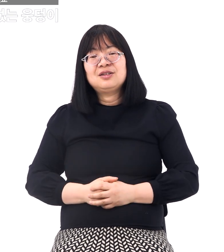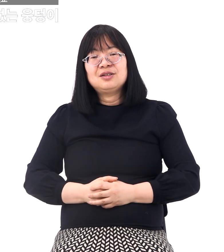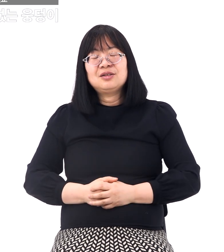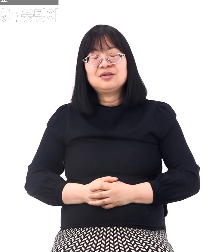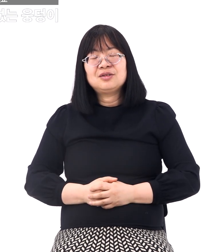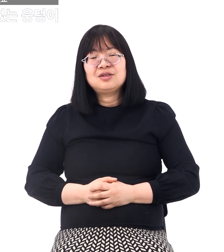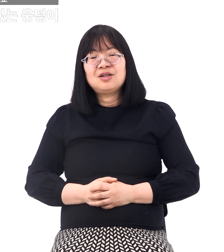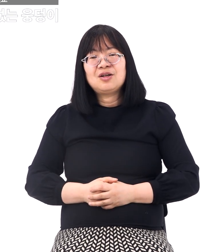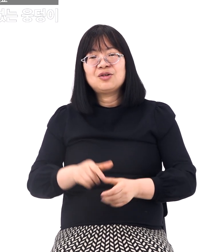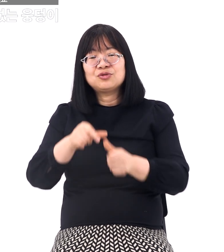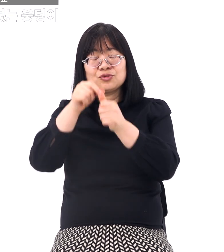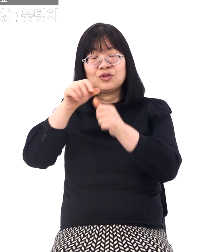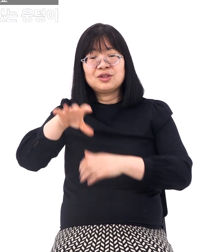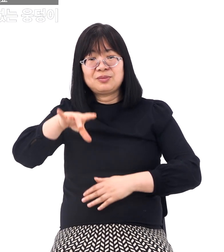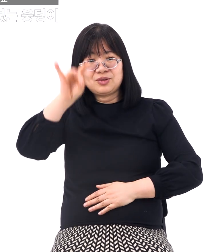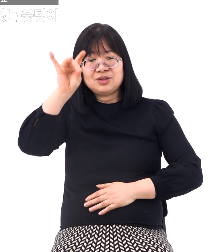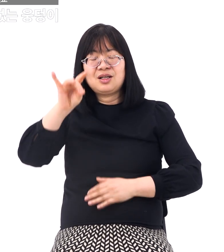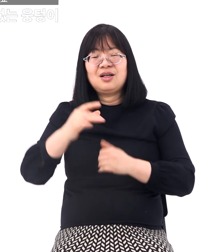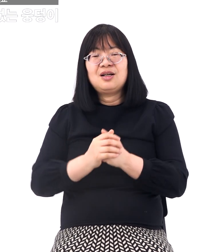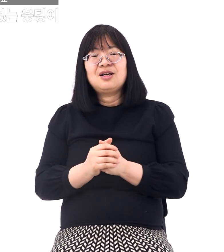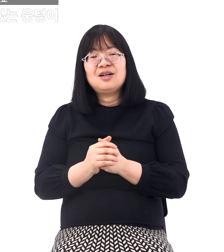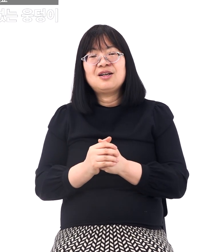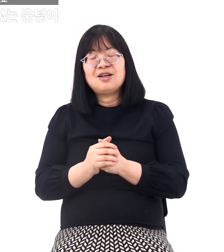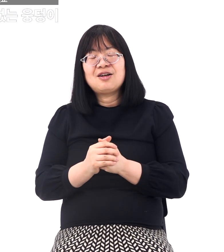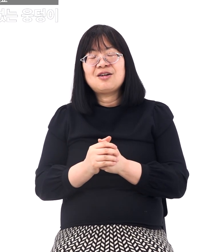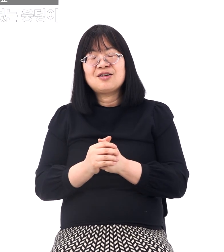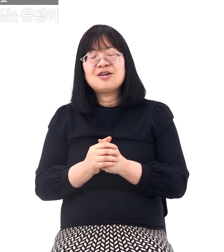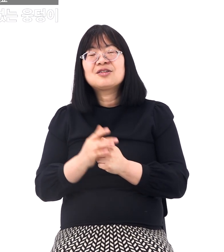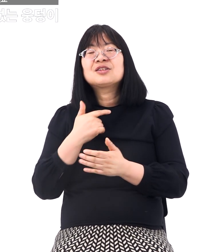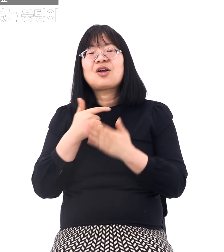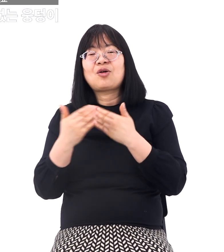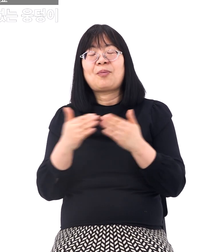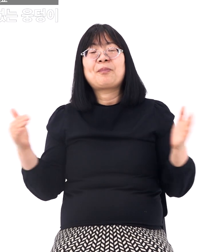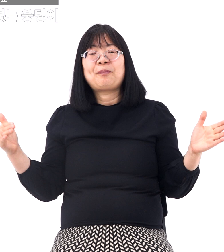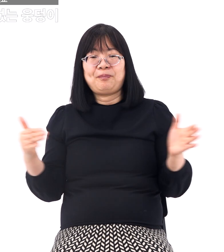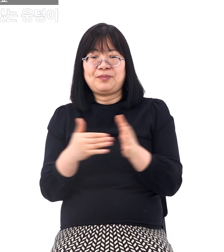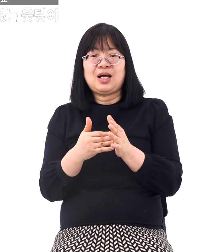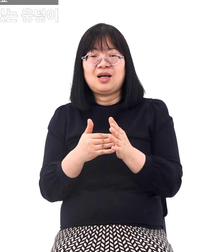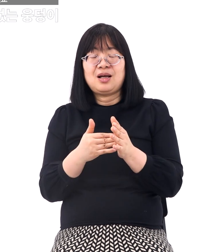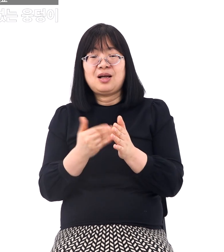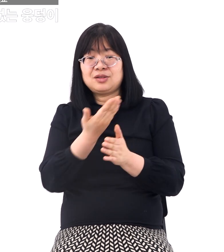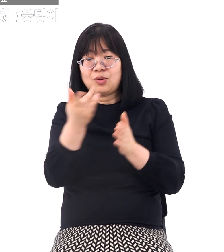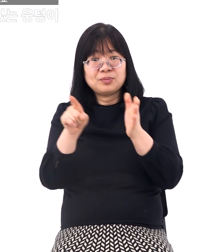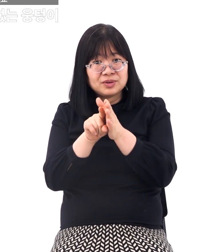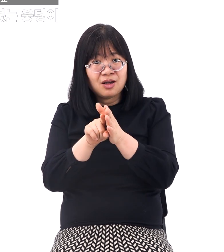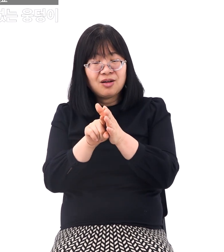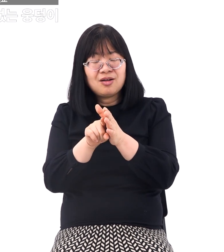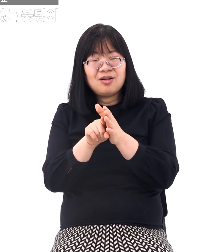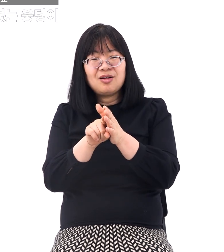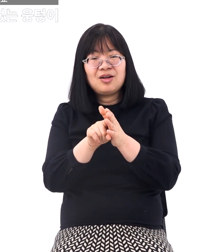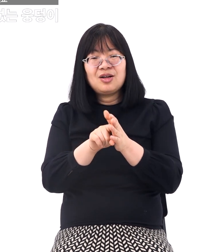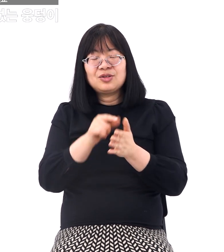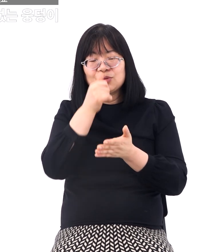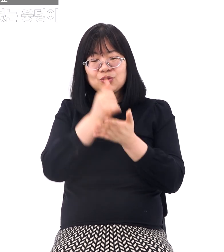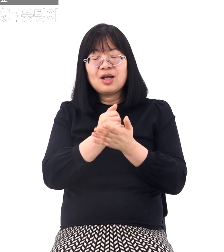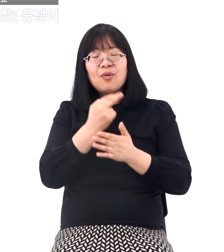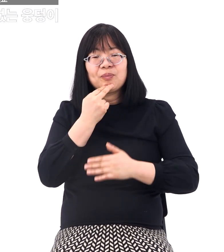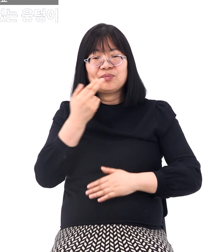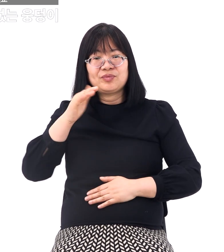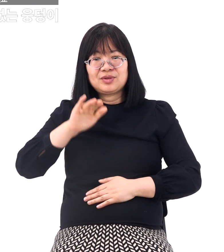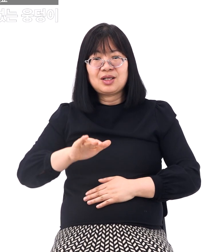그는 구원을 먼저 체휼하신 분이라 그 말이에요. 믿습니까? 죄는